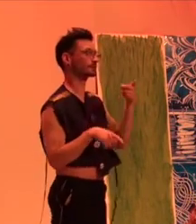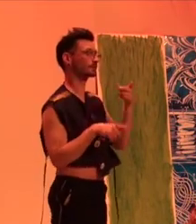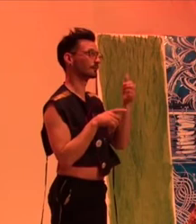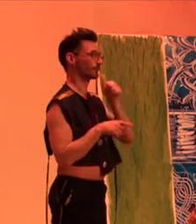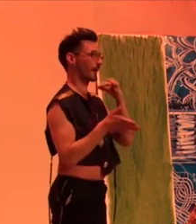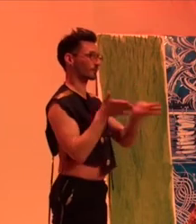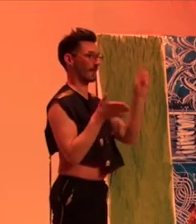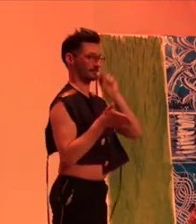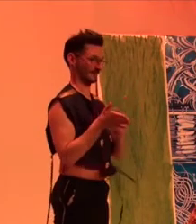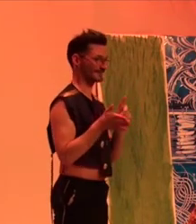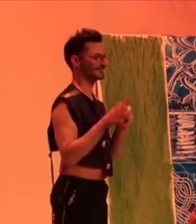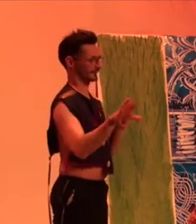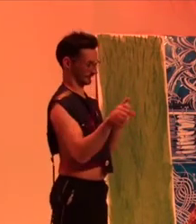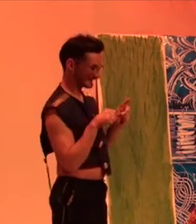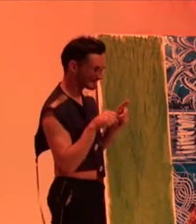effectivement, mais La petite fille aux allumettes